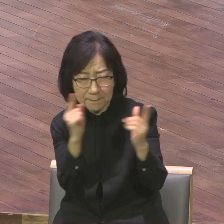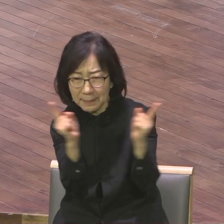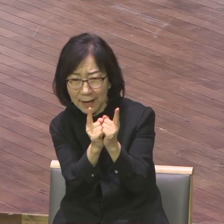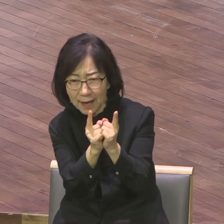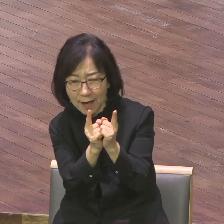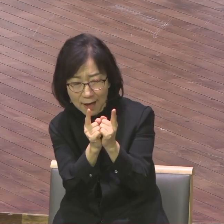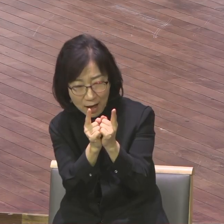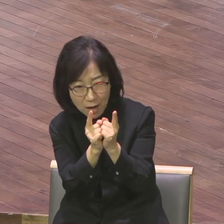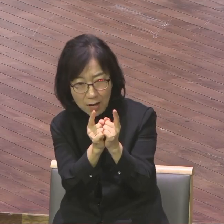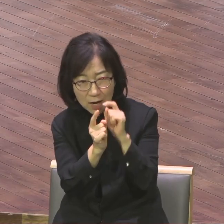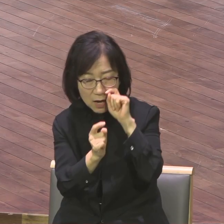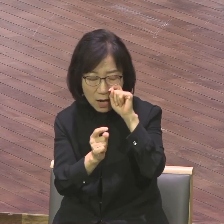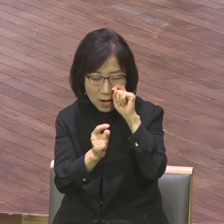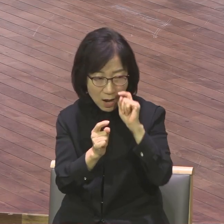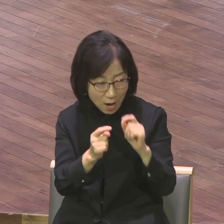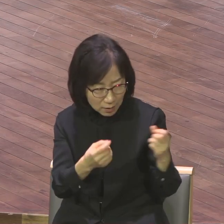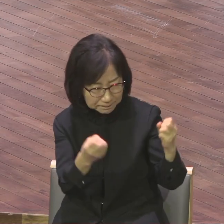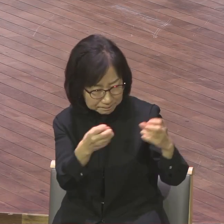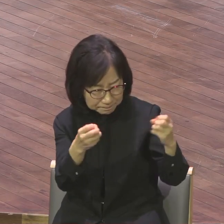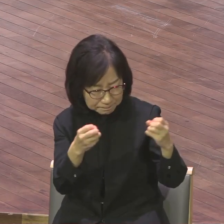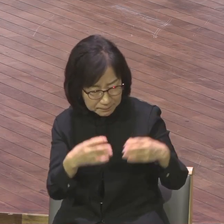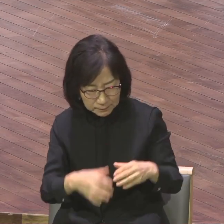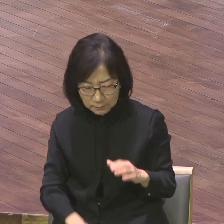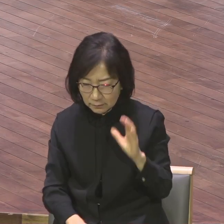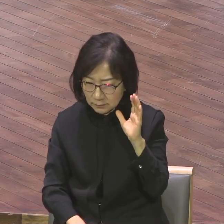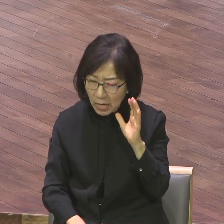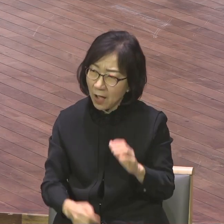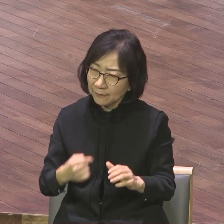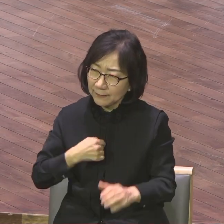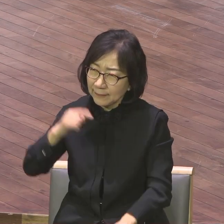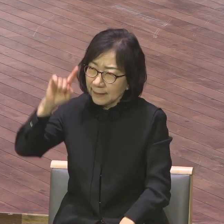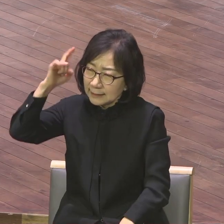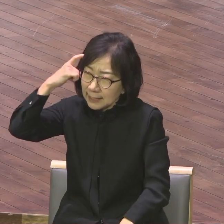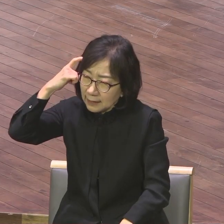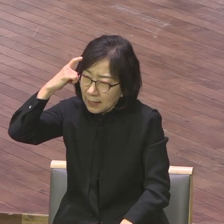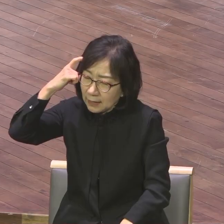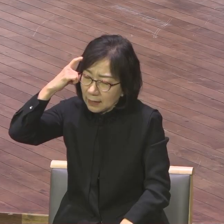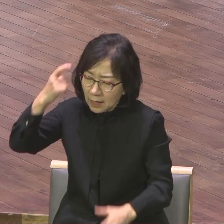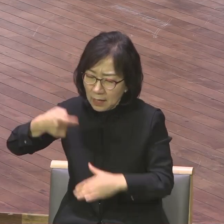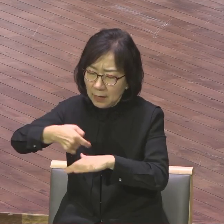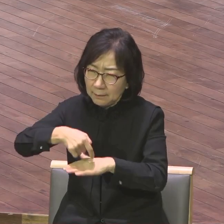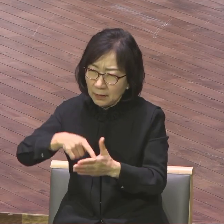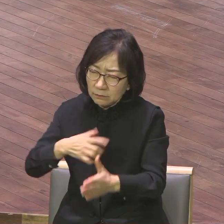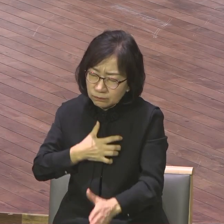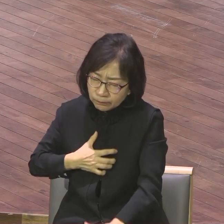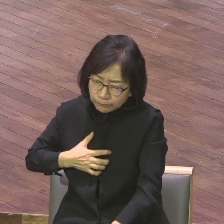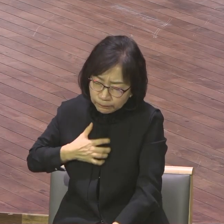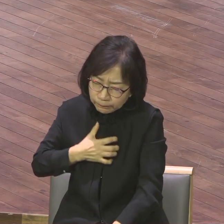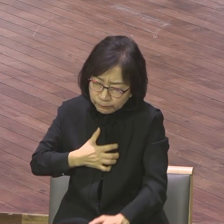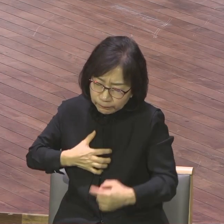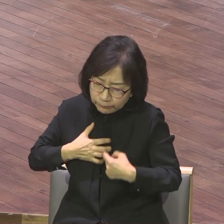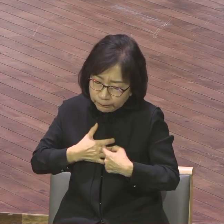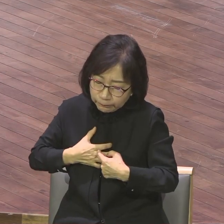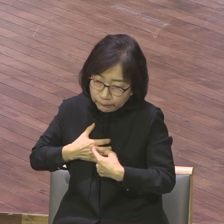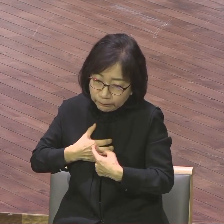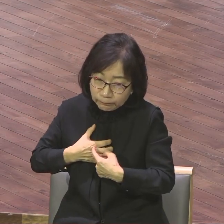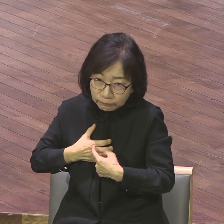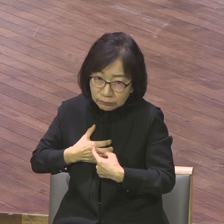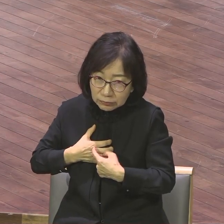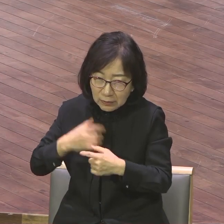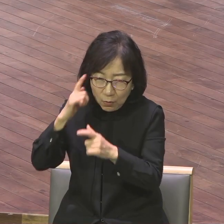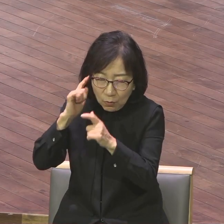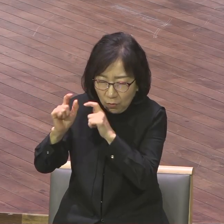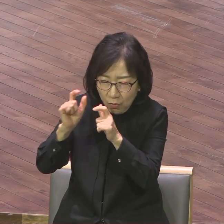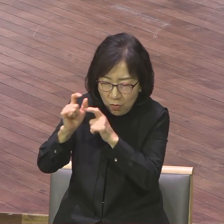자신을 휘감고 있는 모든 생각과 모든 마음에 그야말로 어둠을 완전히 그냥 어둠이 장악하고 있는 이